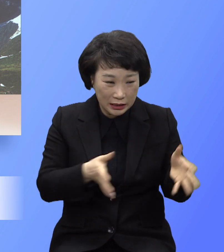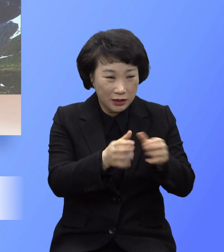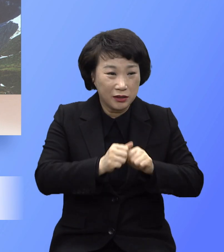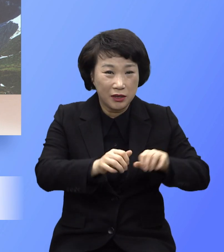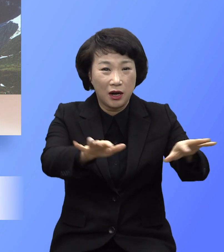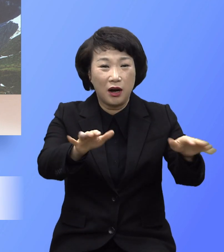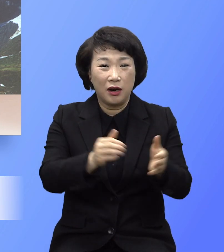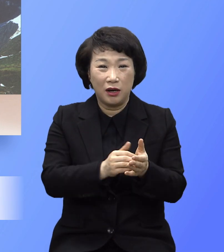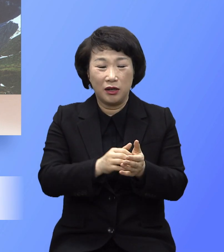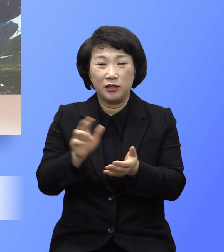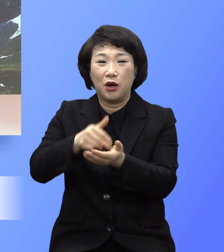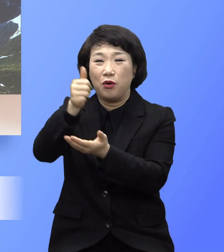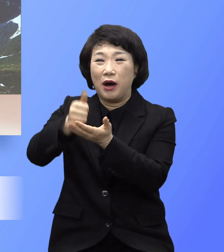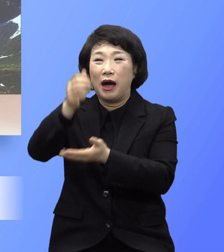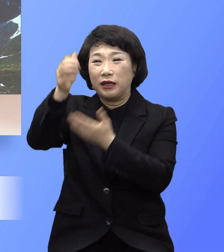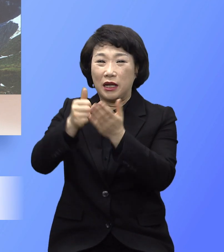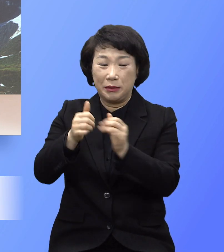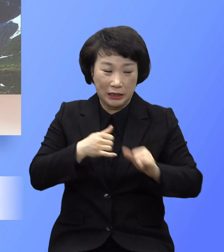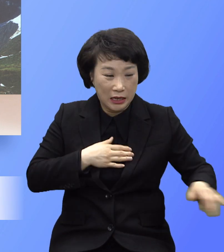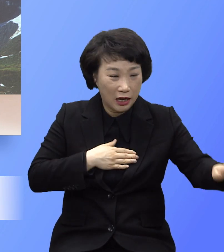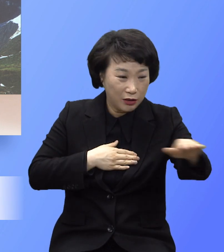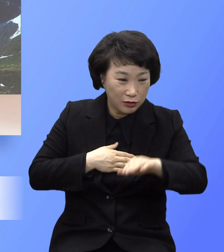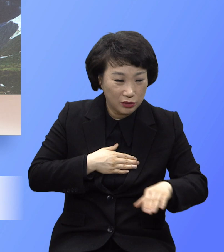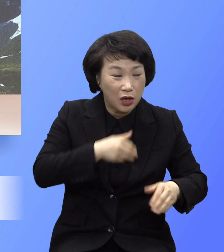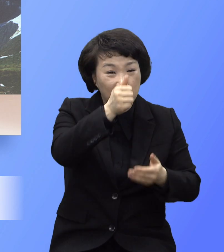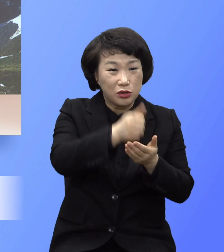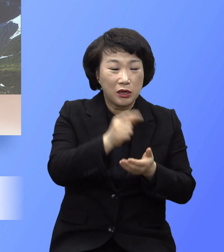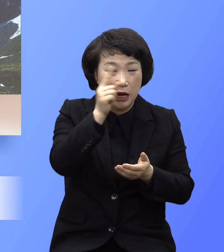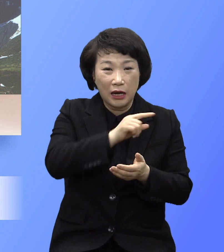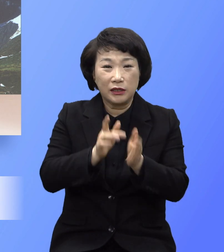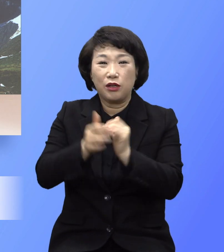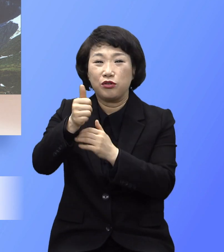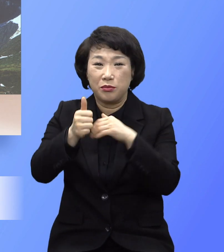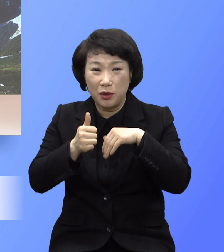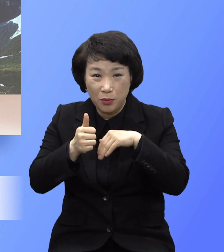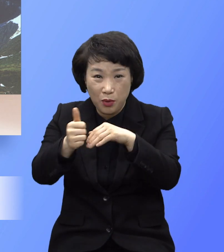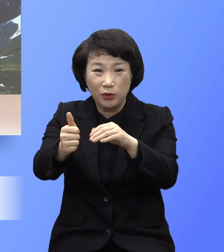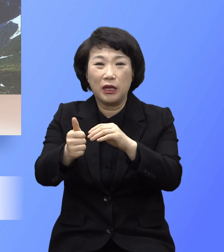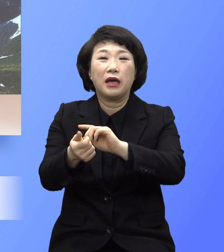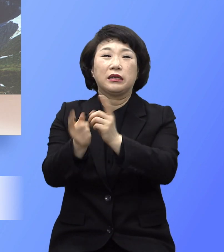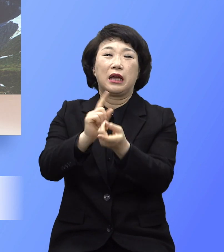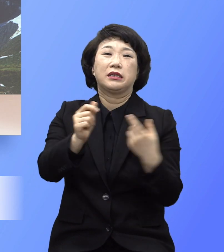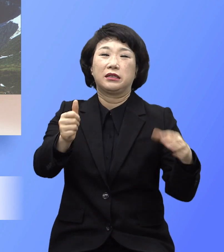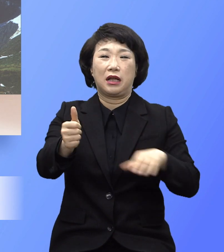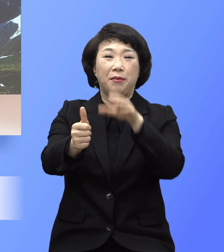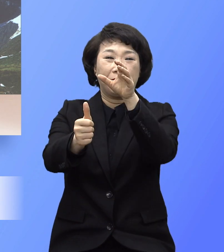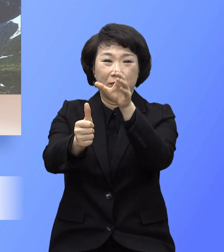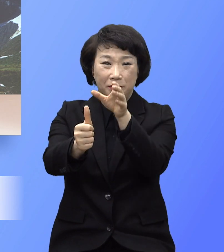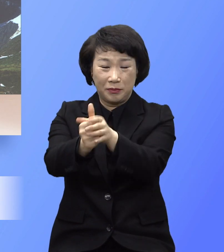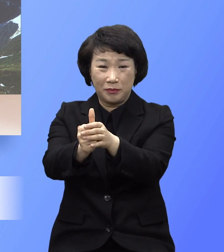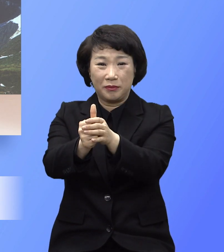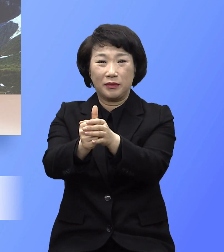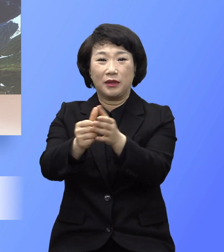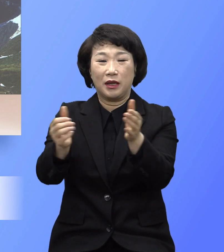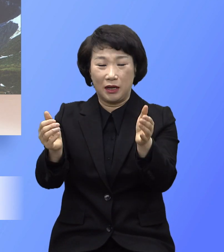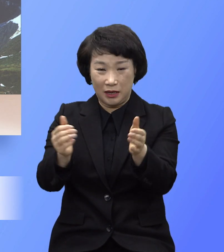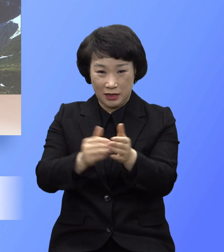갔거늘 여호와께서는 우리 무리의 죄악을 그에게